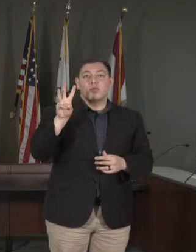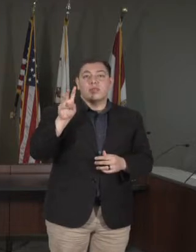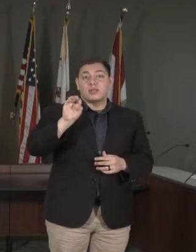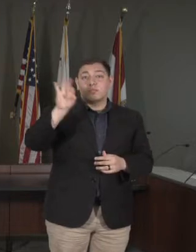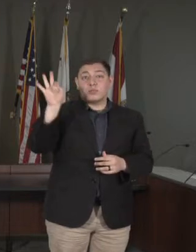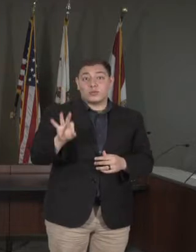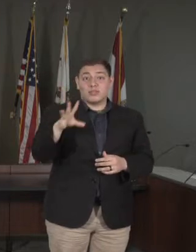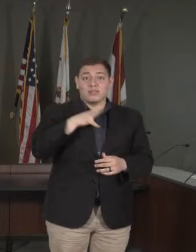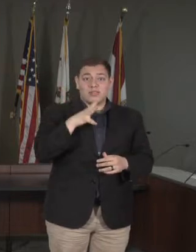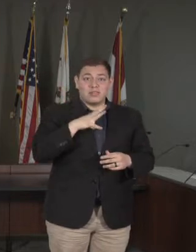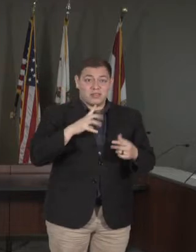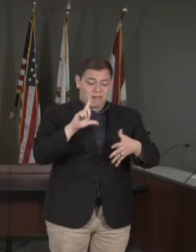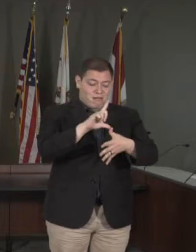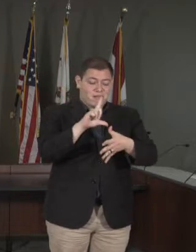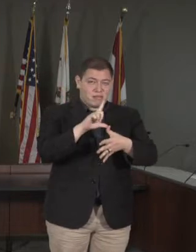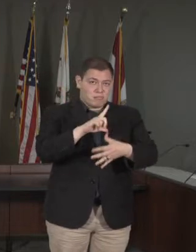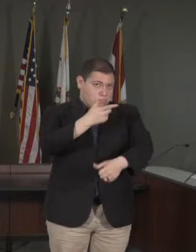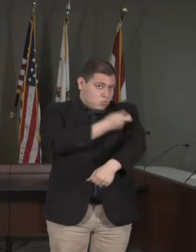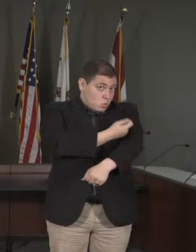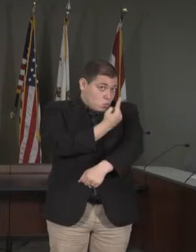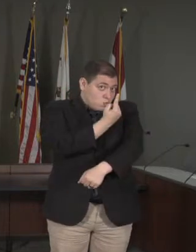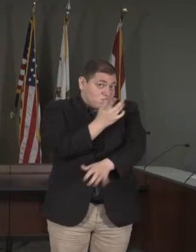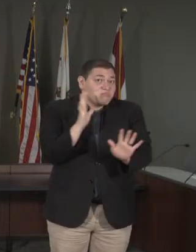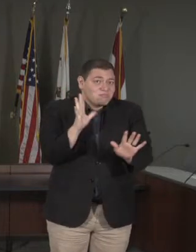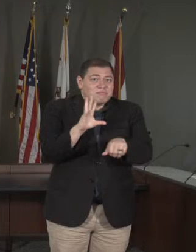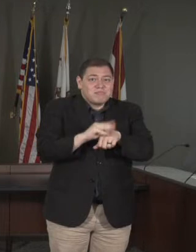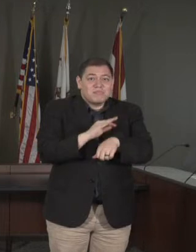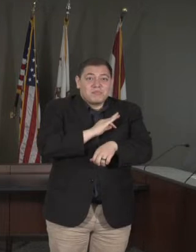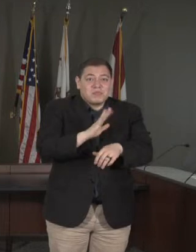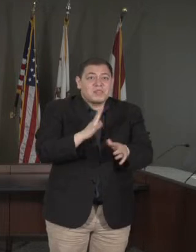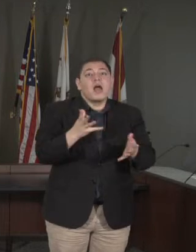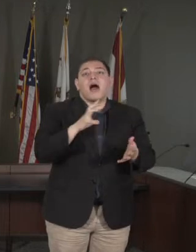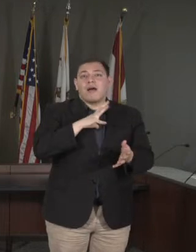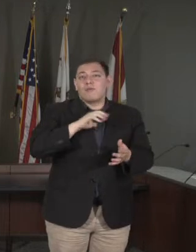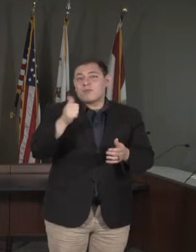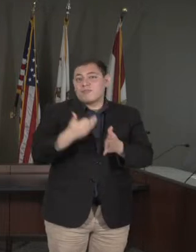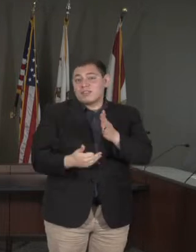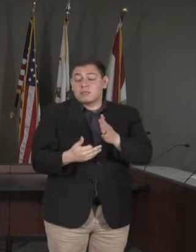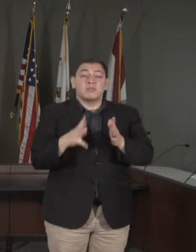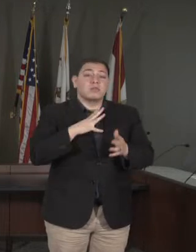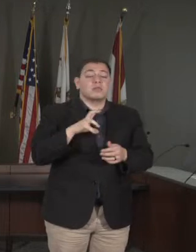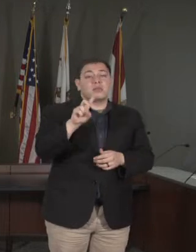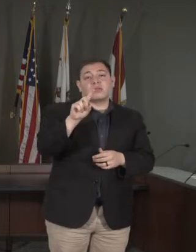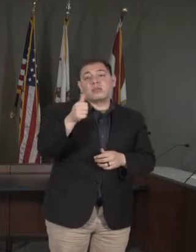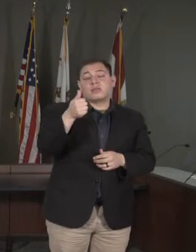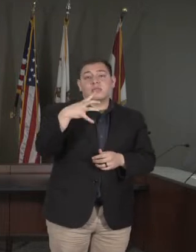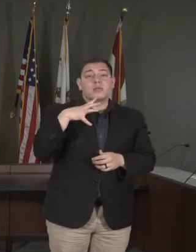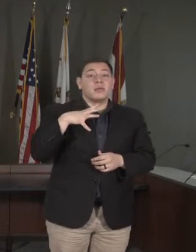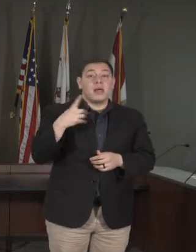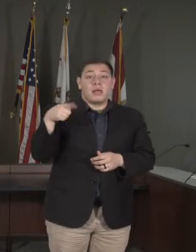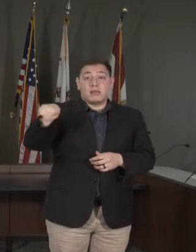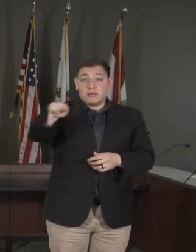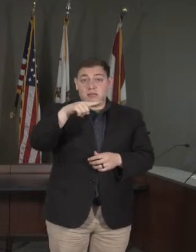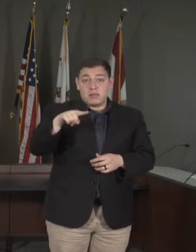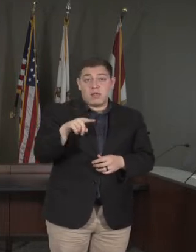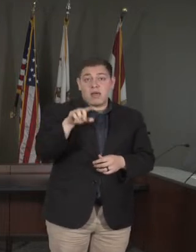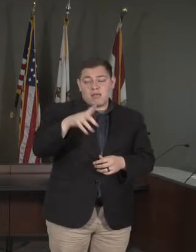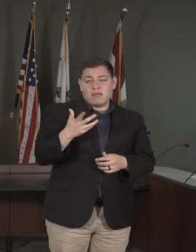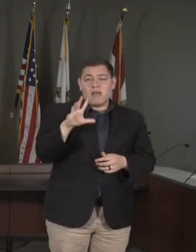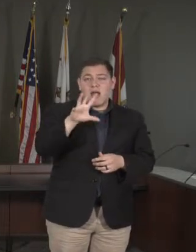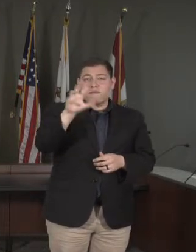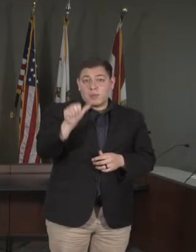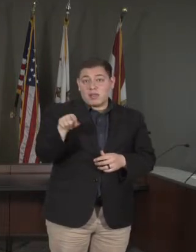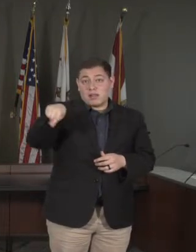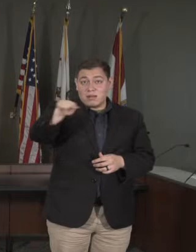que ya tiene una vacuna por lo menos. 36.7% de las personas afroamericanas, 64.2%